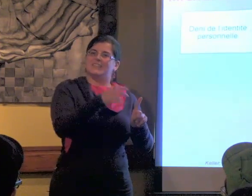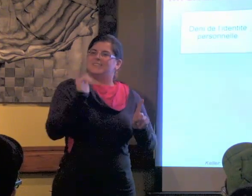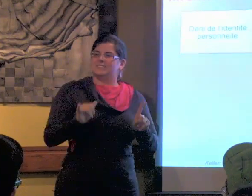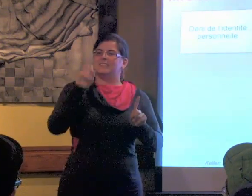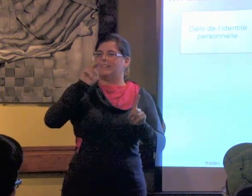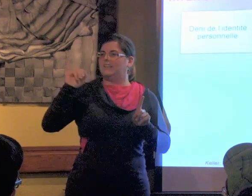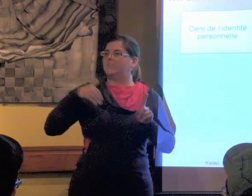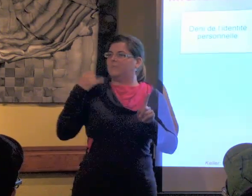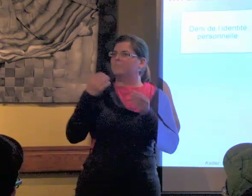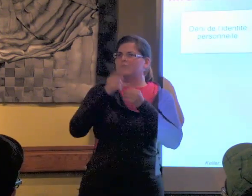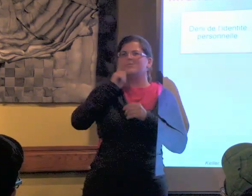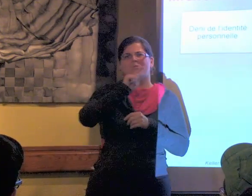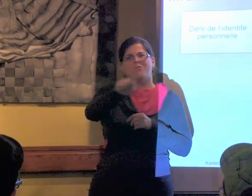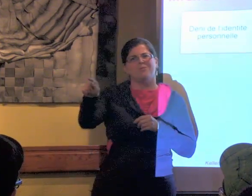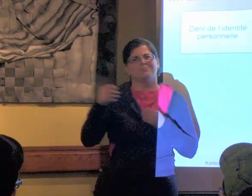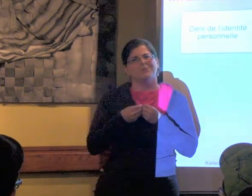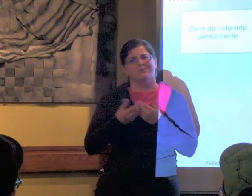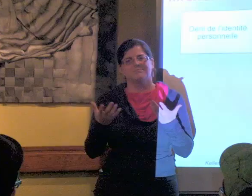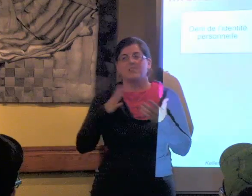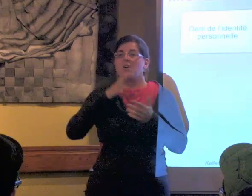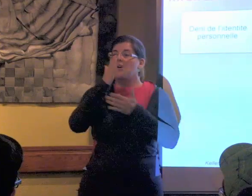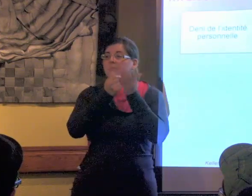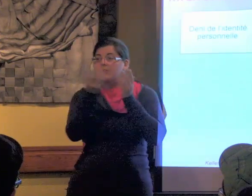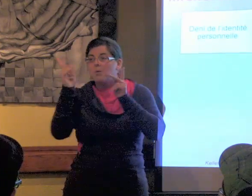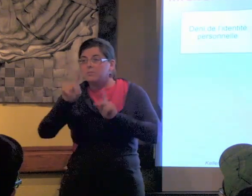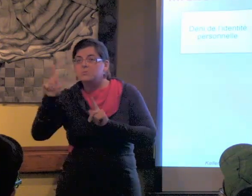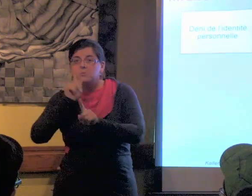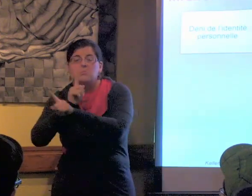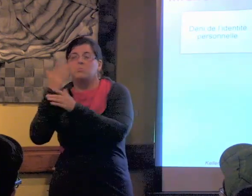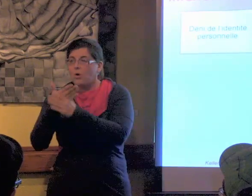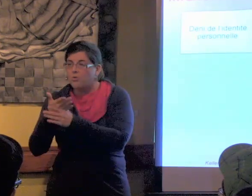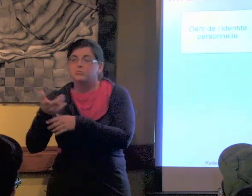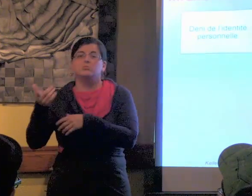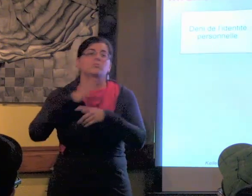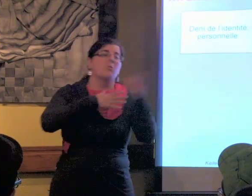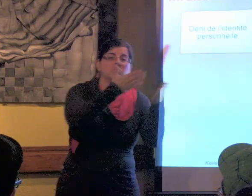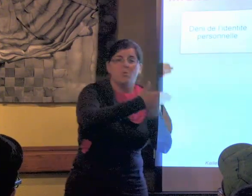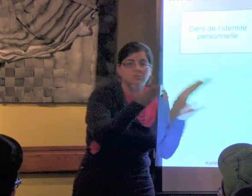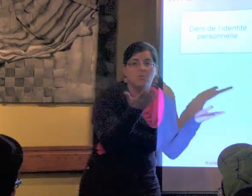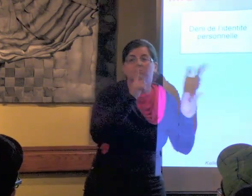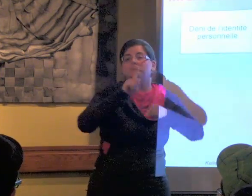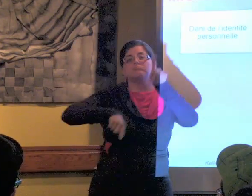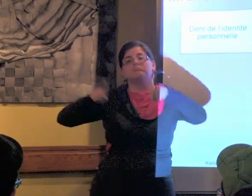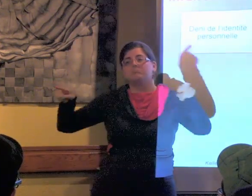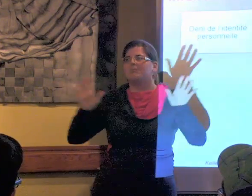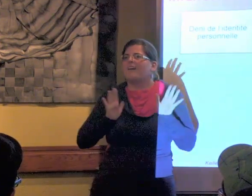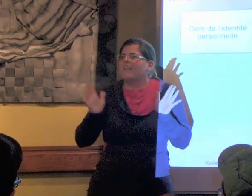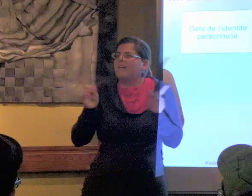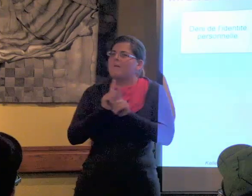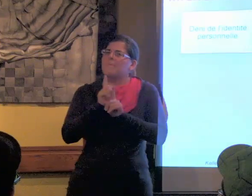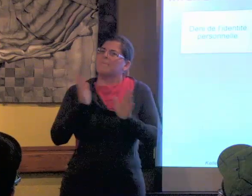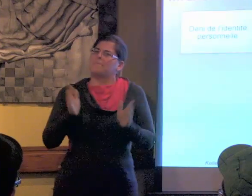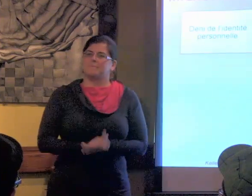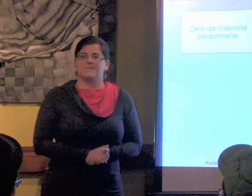on a l'impression que vous ne respectez pas notre vie privée. Souvent, les personnes sourdes se font... agressés par des micro-agressions sur des questions de nature